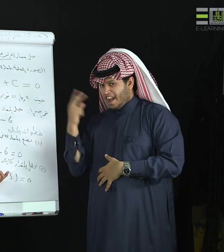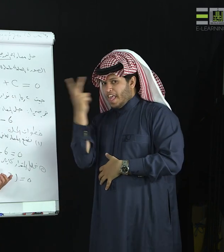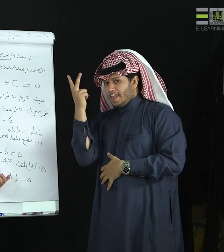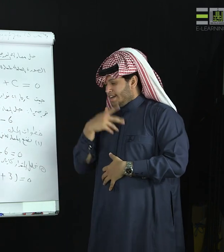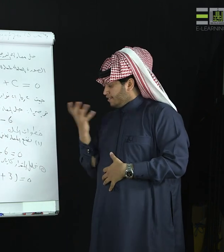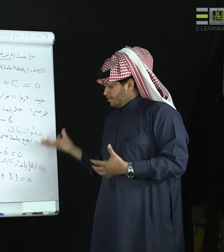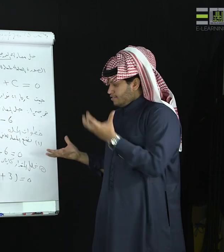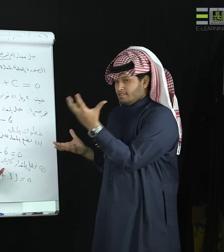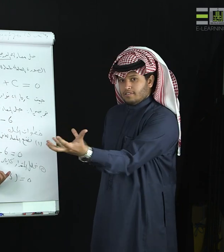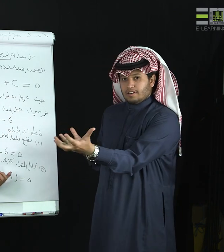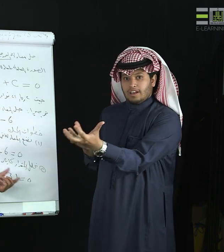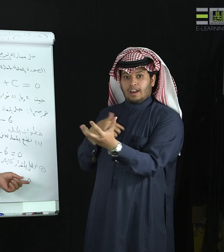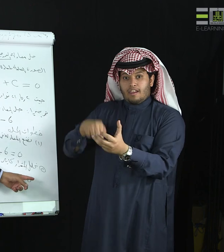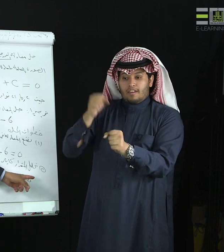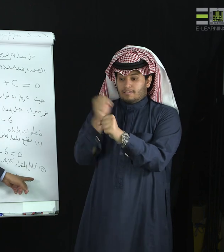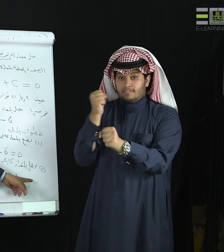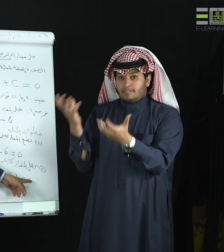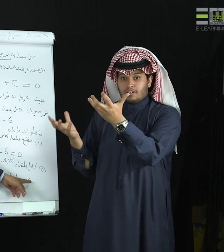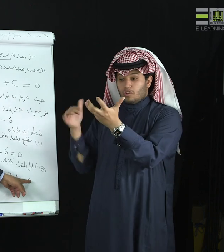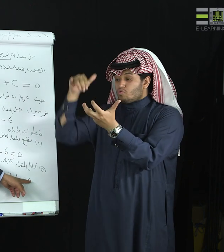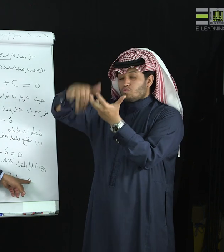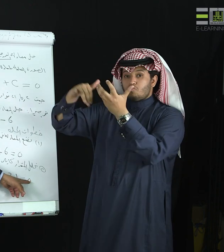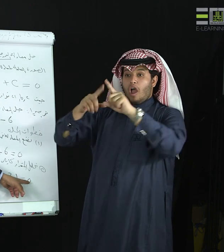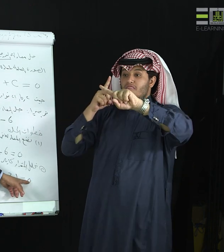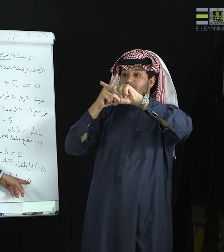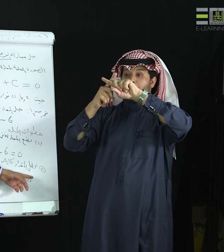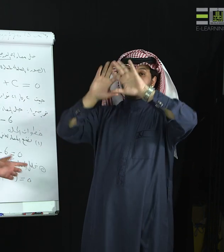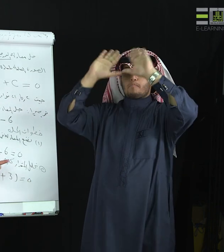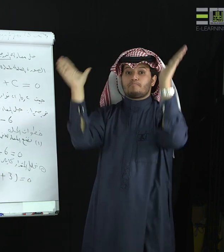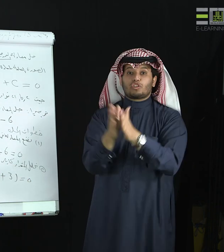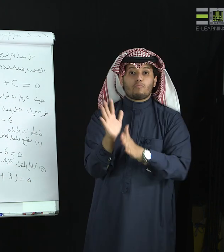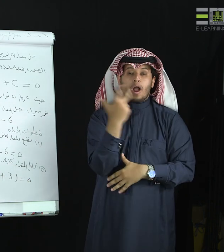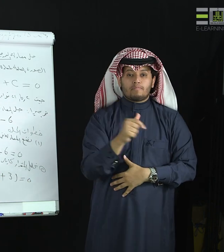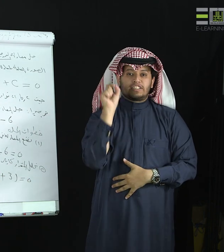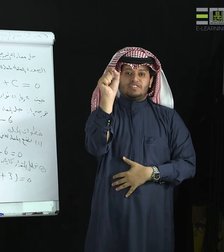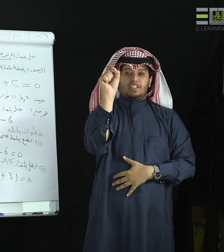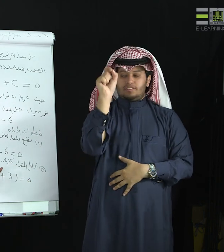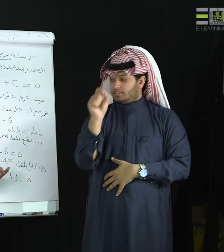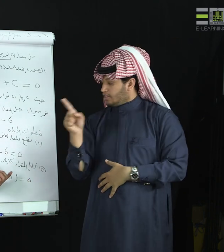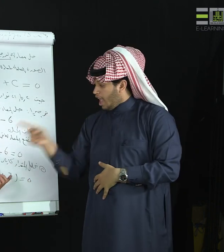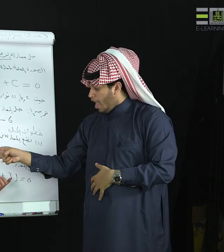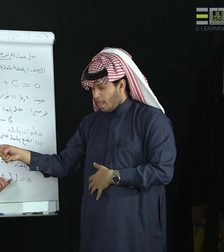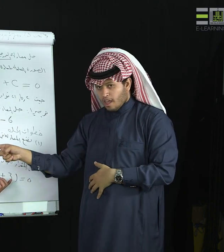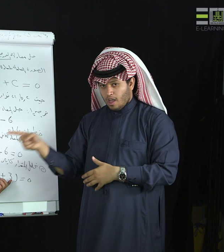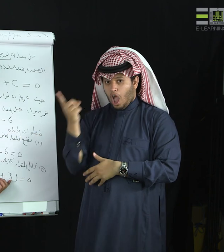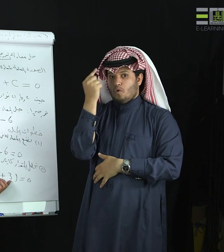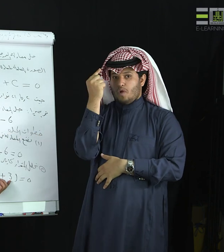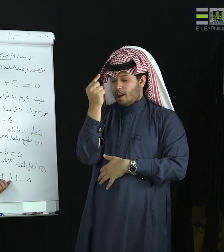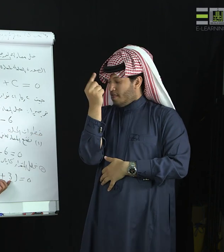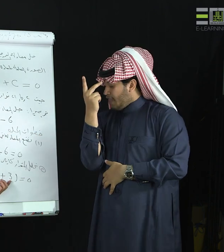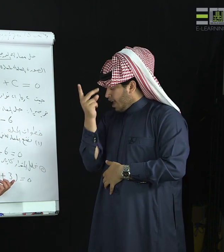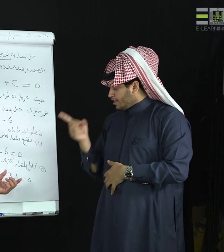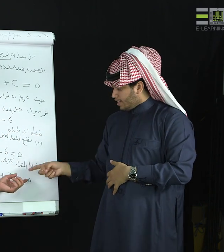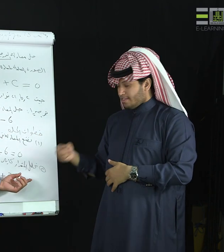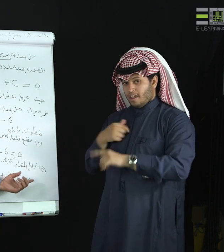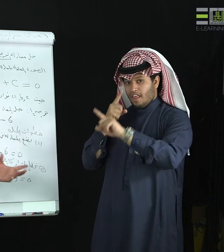عاملين، عاملين حاصل ضربهم يساوي صفر. العامل الأول ده حاصل ضرب